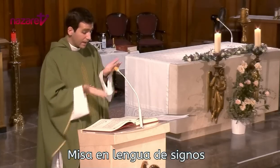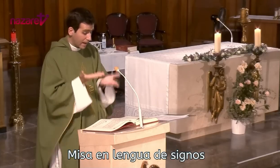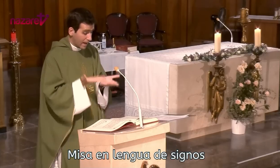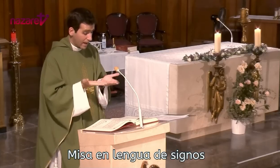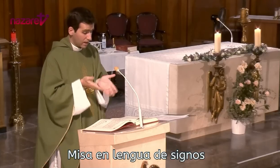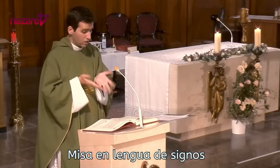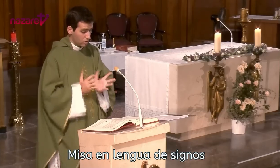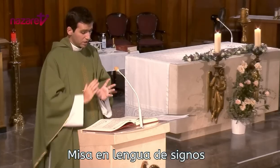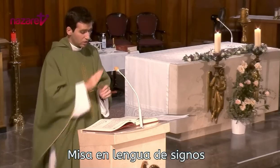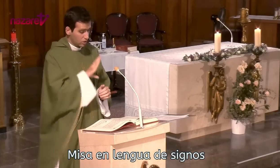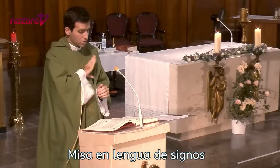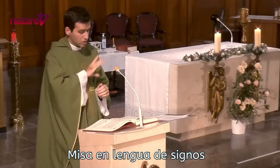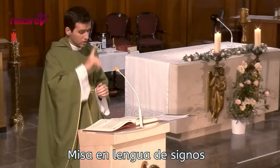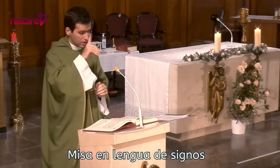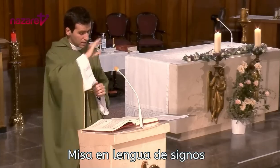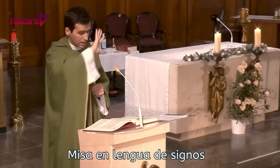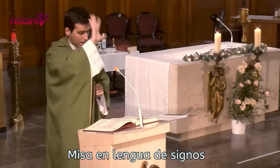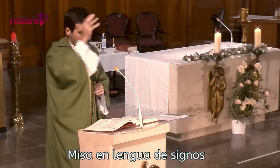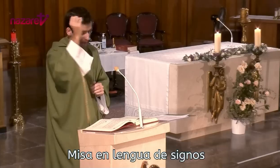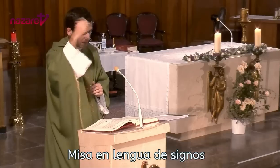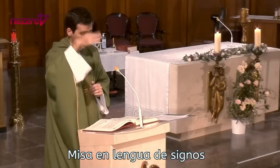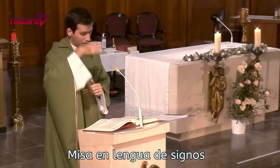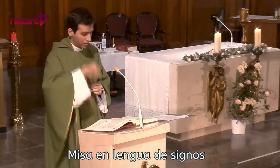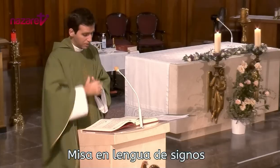que los hijos de la luz.